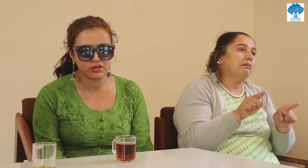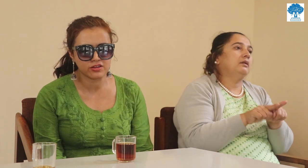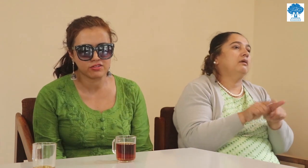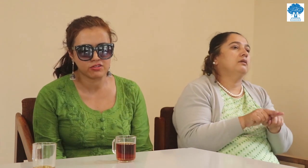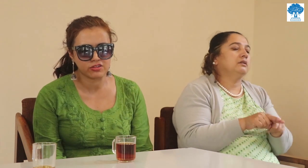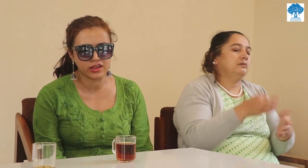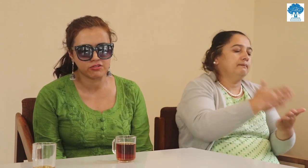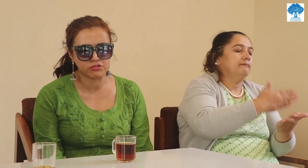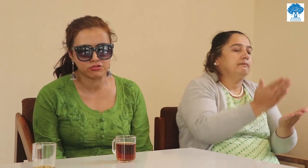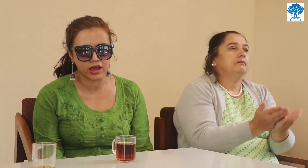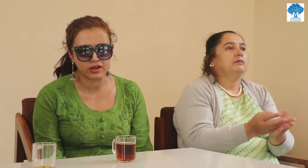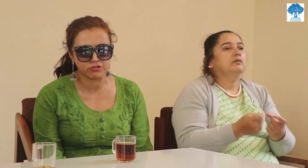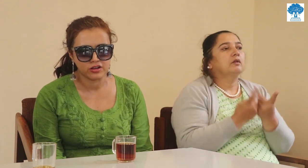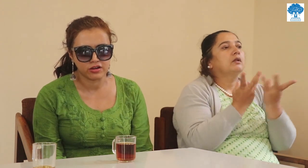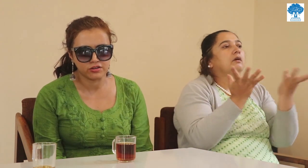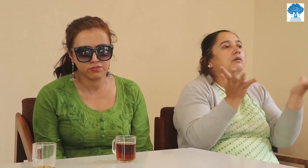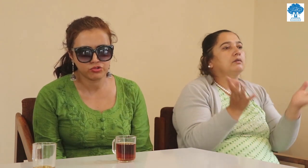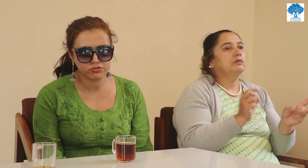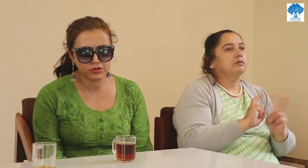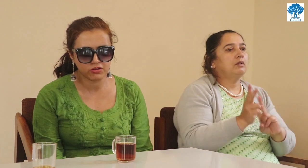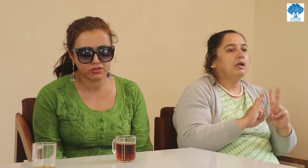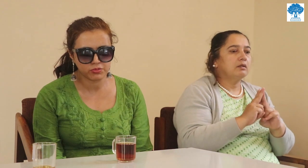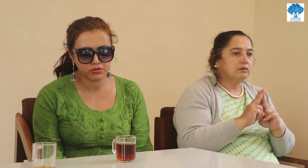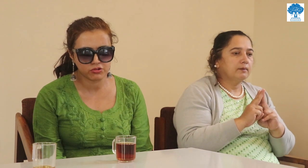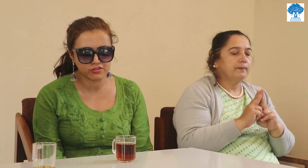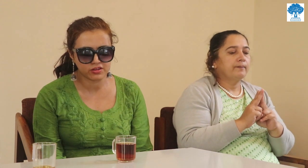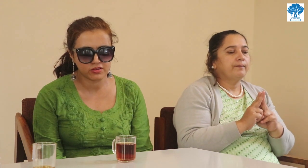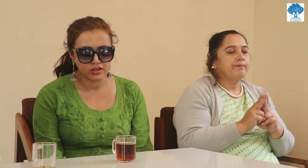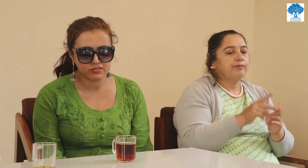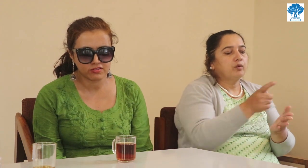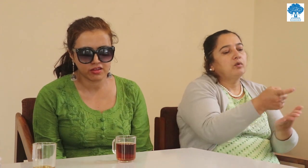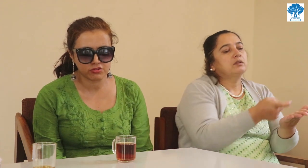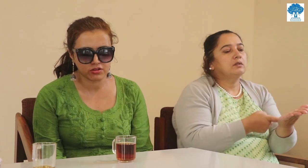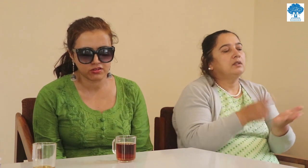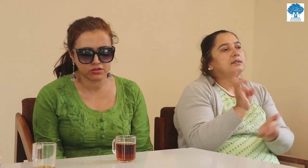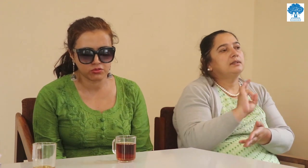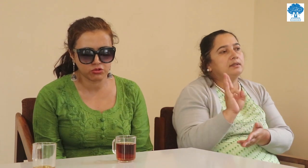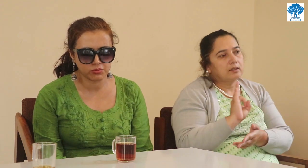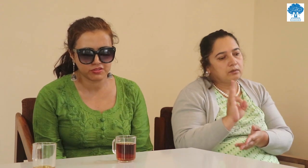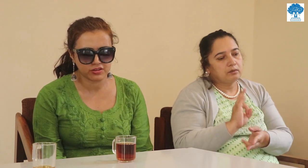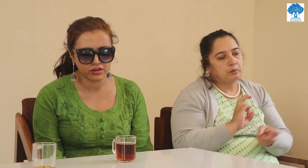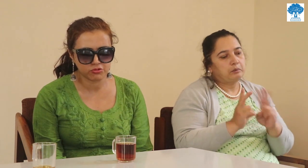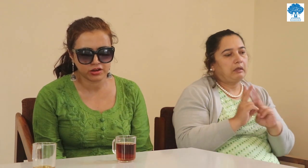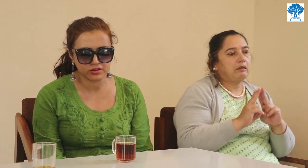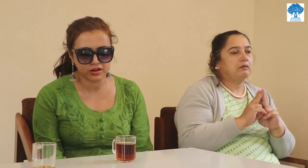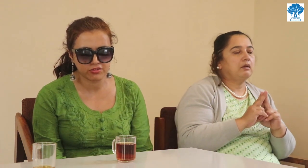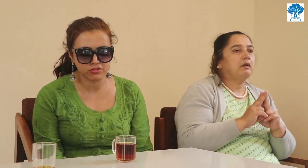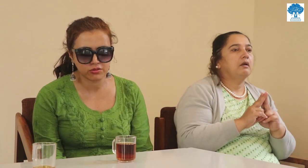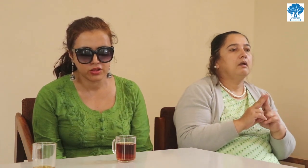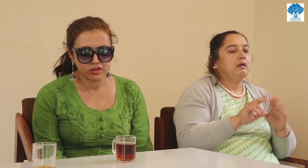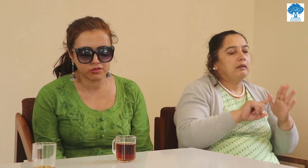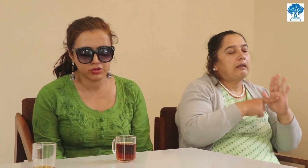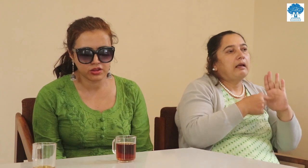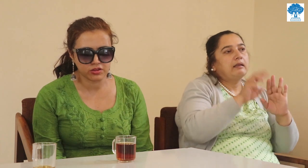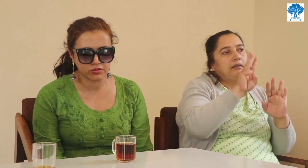पनि खण्डीकृत तथ्याङ्कको कुराहरू होइन त्यो पनि अझै पनि गुणस्तरीय शिक्षा जुन गोल नम्बर 3 नै पुरा गरिरहेको छ